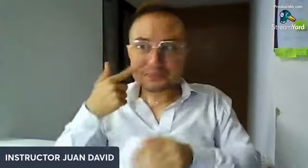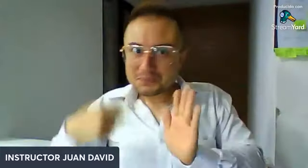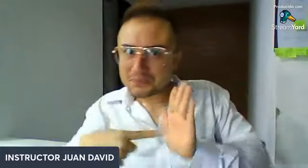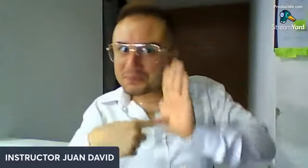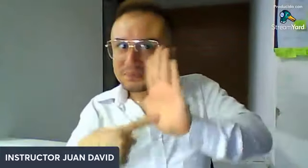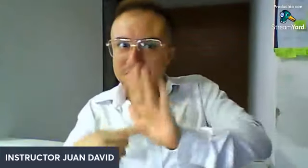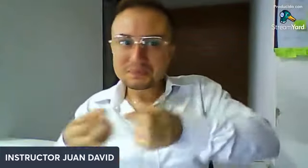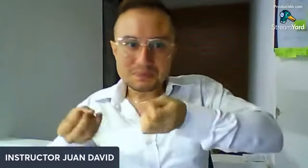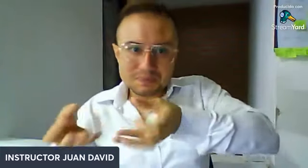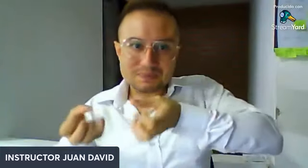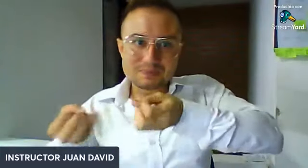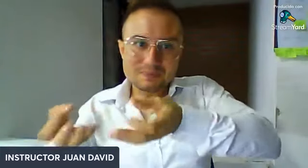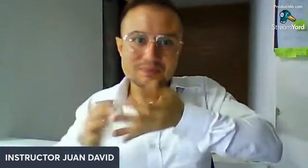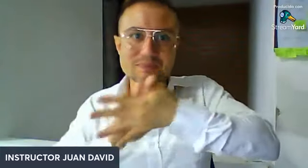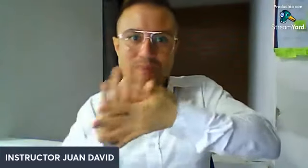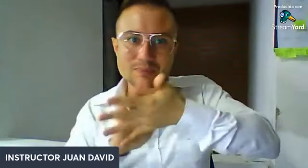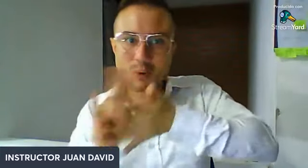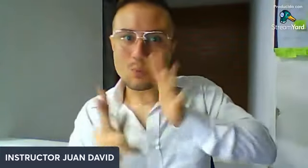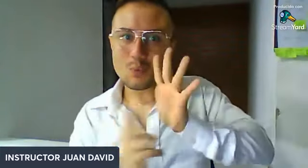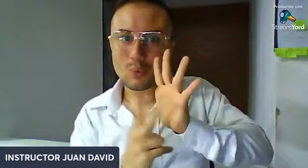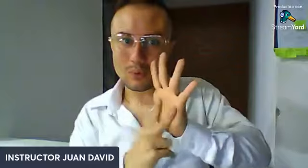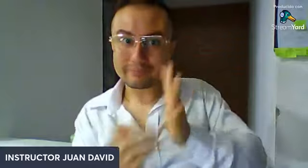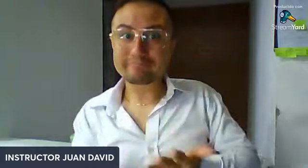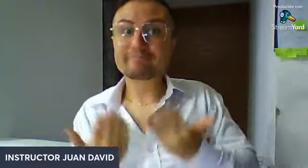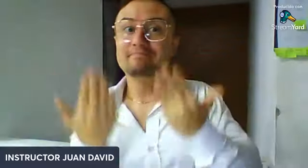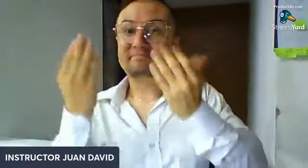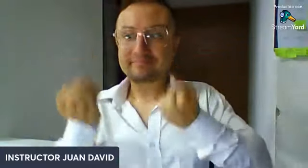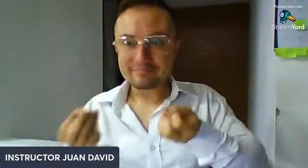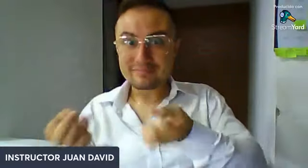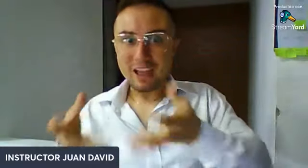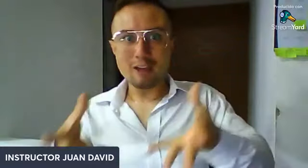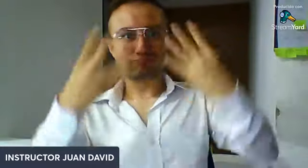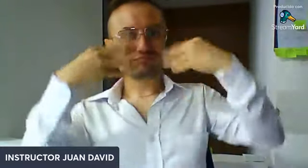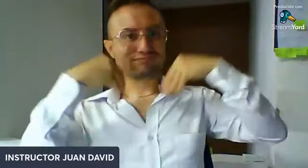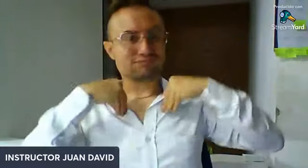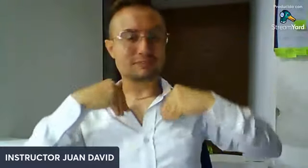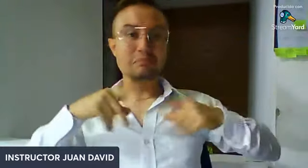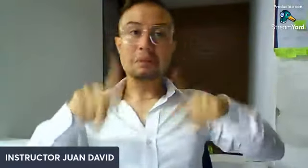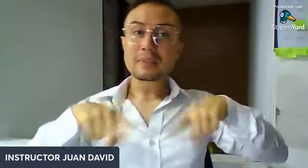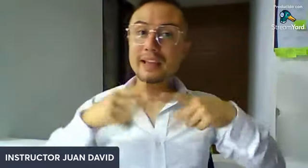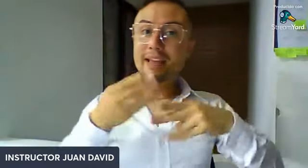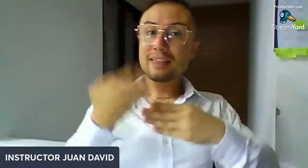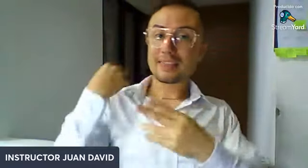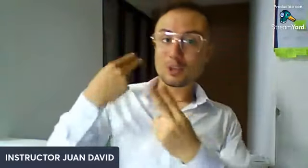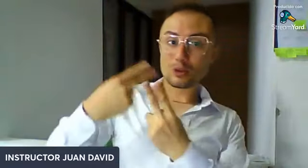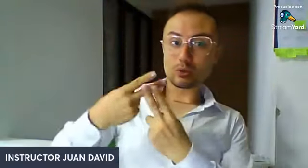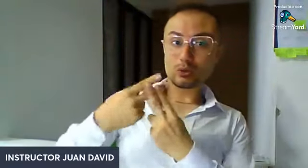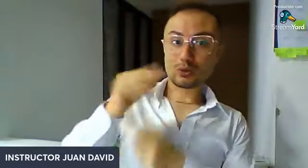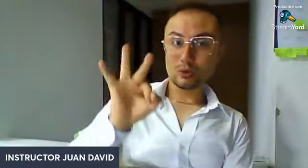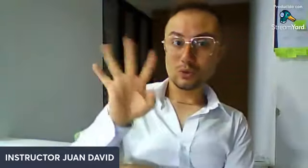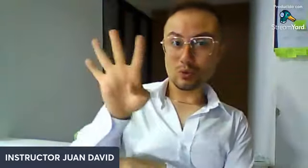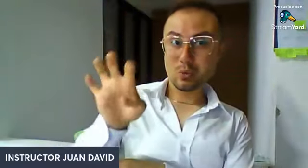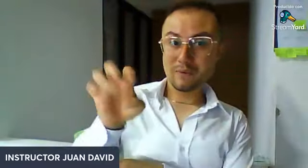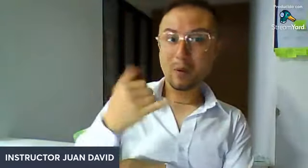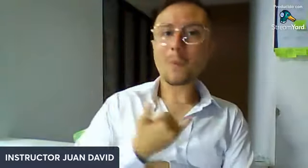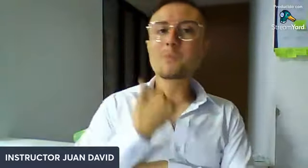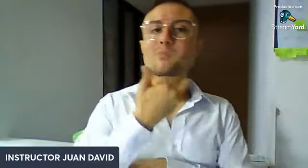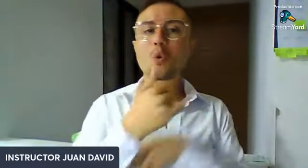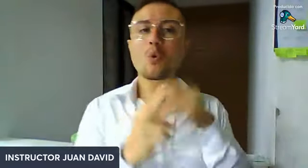salir. Lastimosamente algunos ya están en vacaciones, pero pues para el año entrante, con unos necesitos de anticipación, los pueden